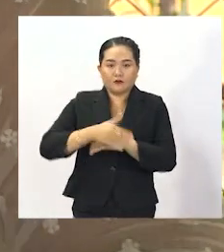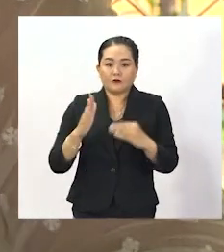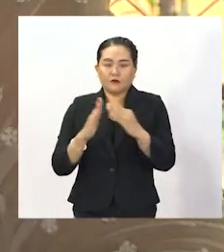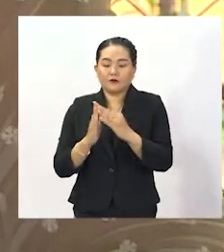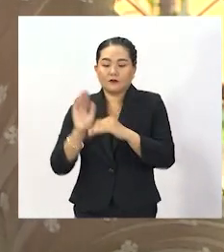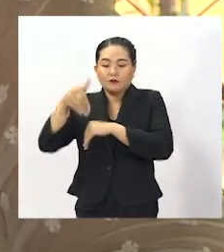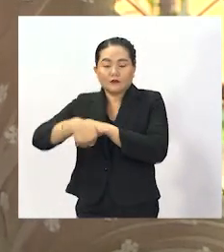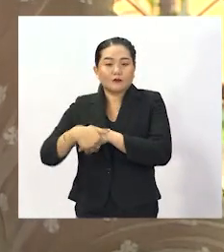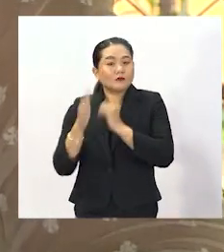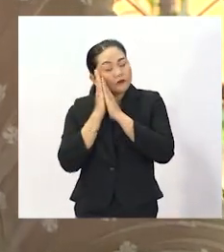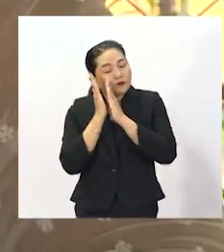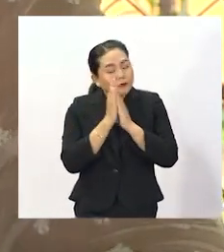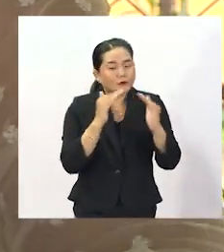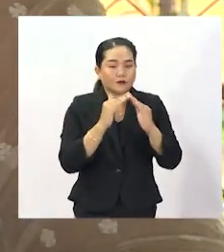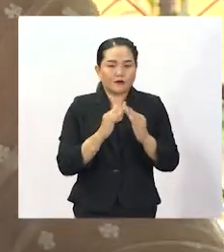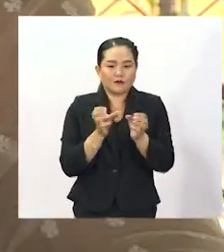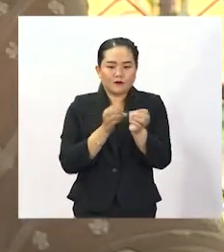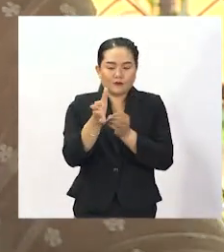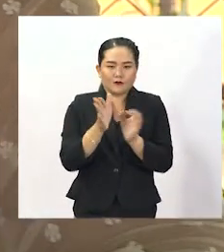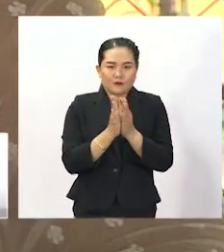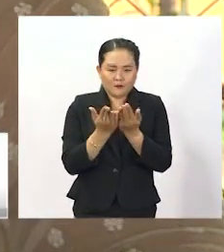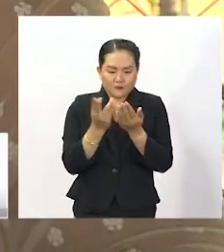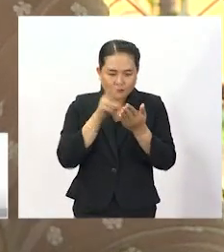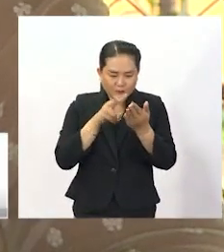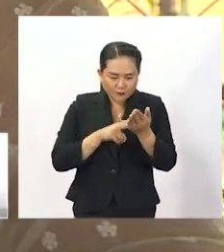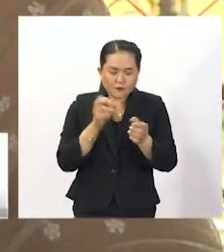ផ្ទះគេរៀងគេងអស់អញ្ចឹងចាប់ផ្ដើមយកសញ្ញានឹងមកធ្វើ